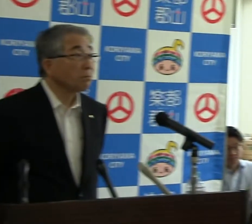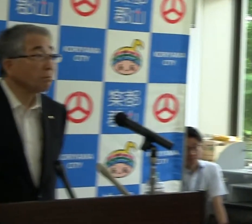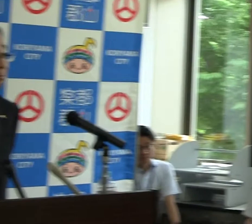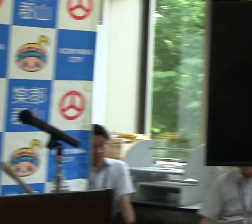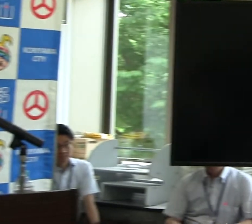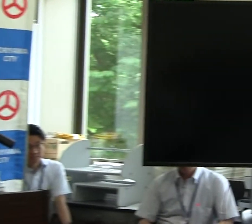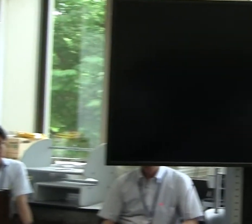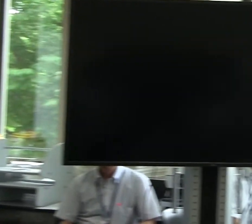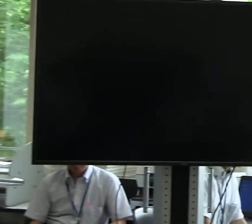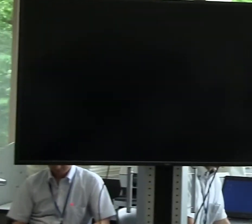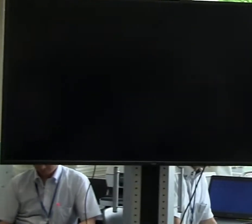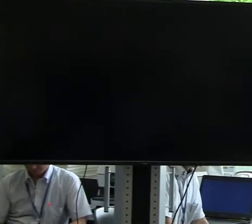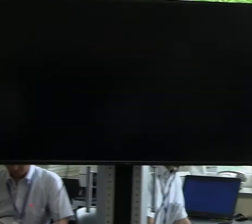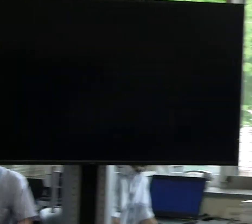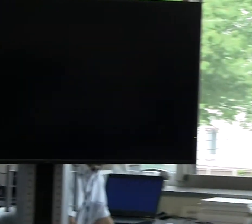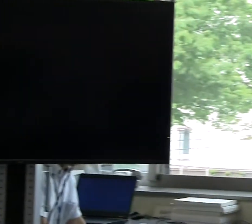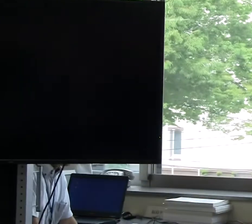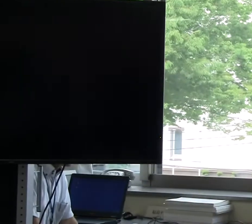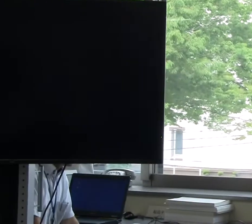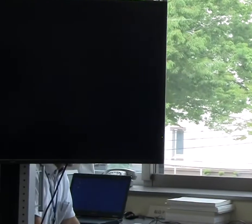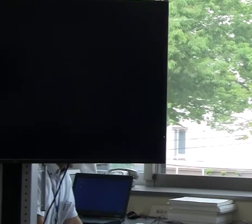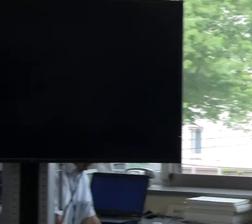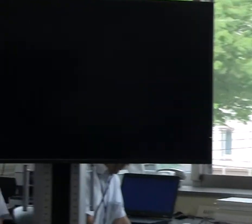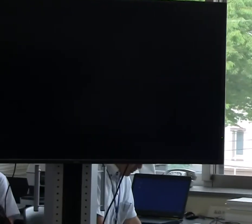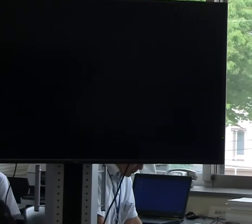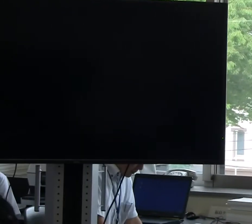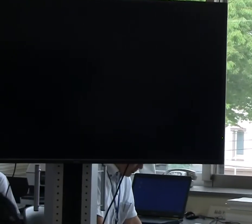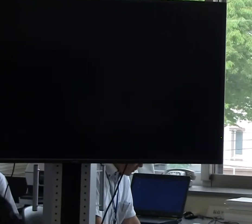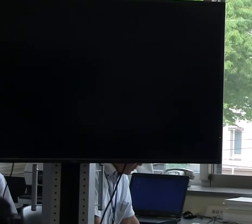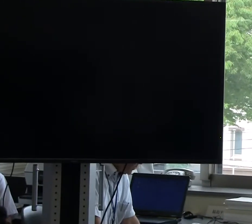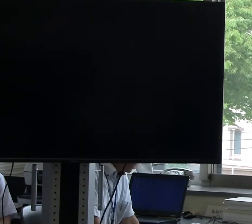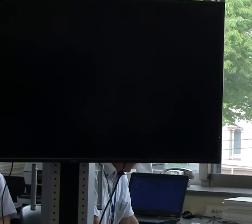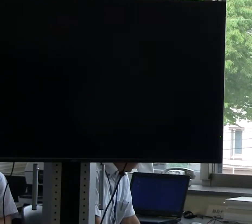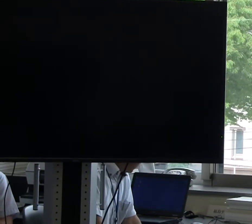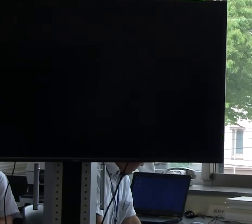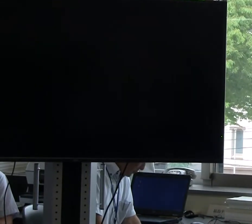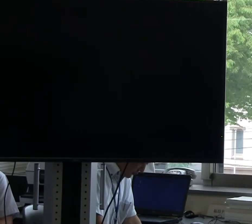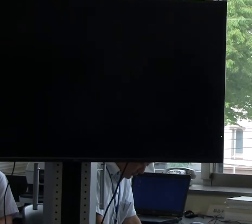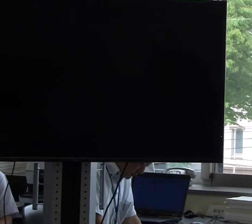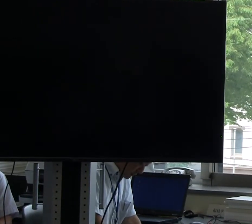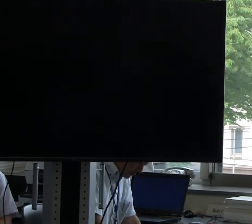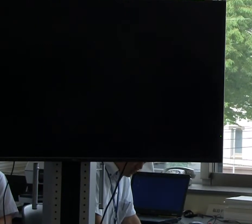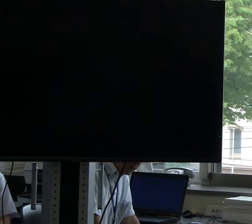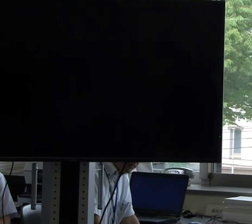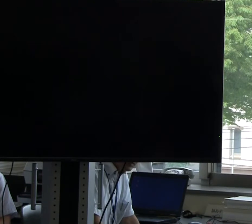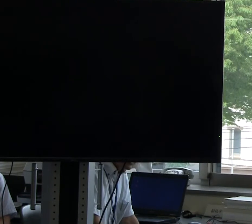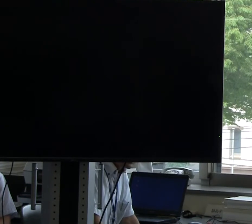添付させていただいております、こちら の、 2枚目の方の資料の、